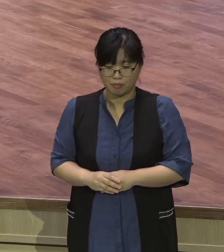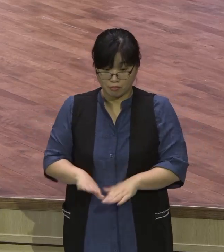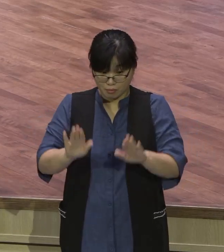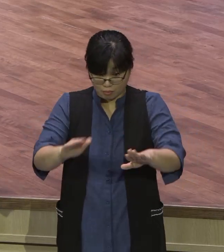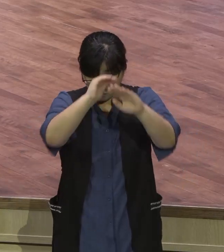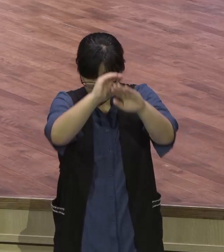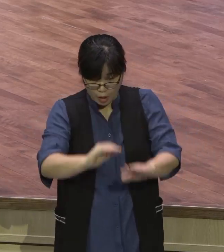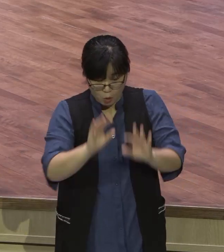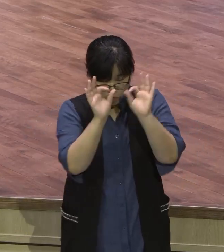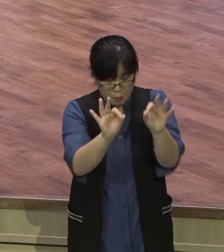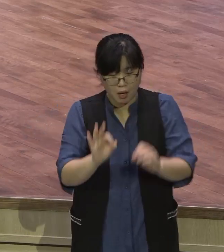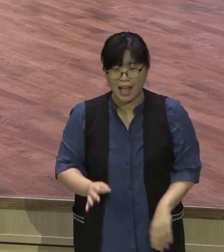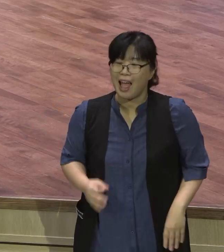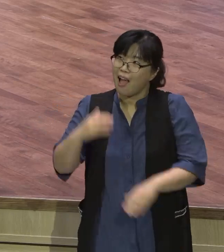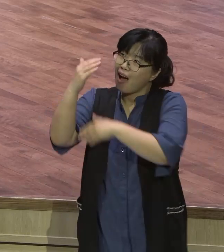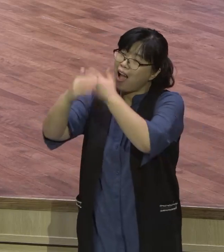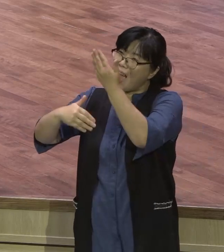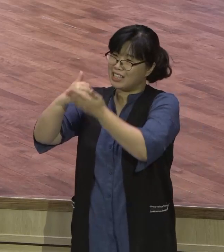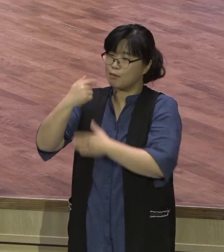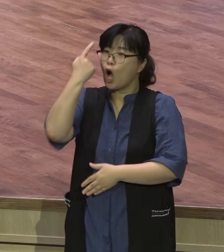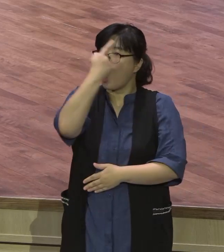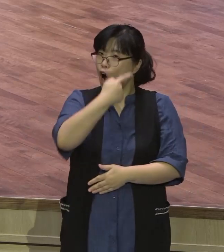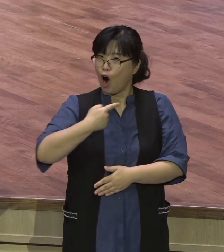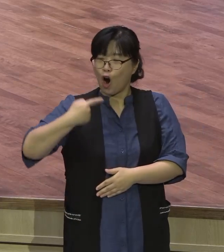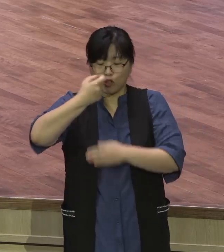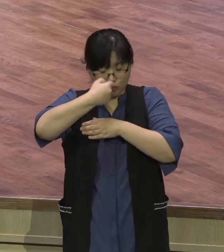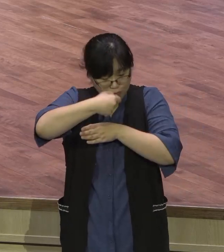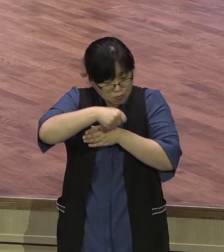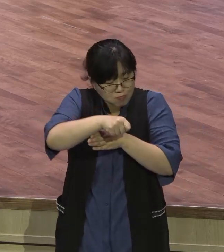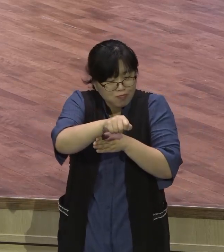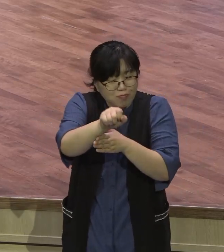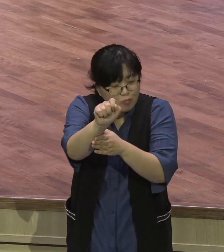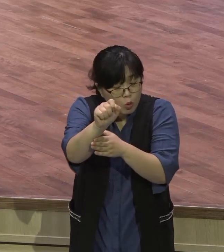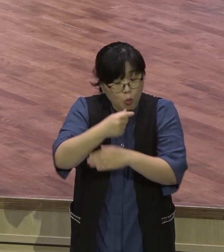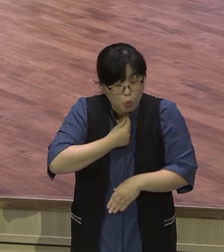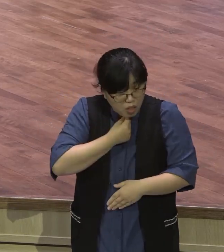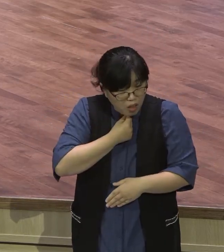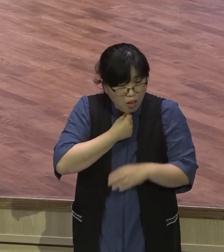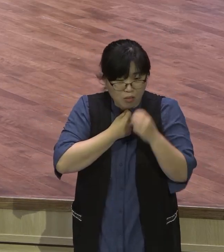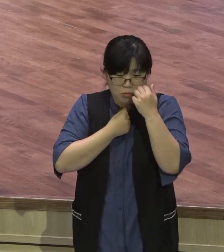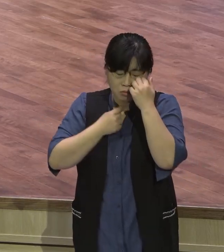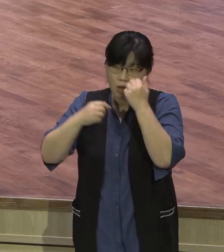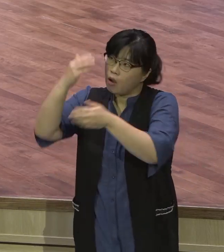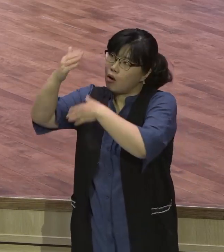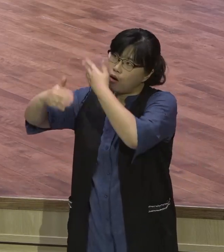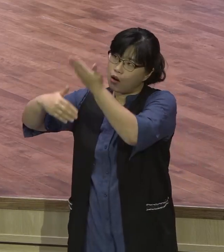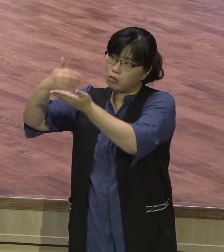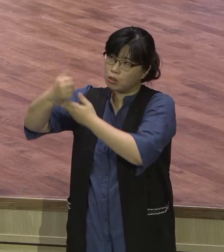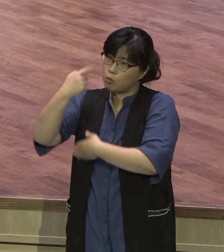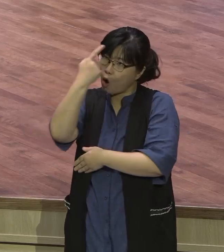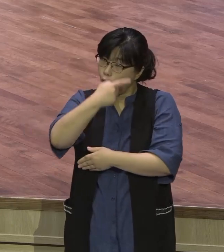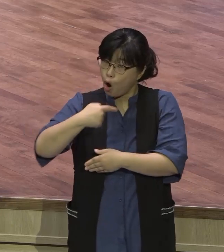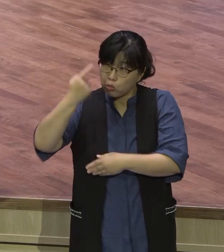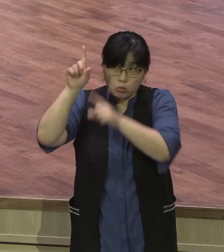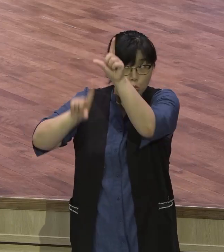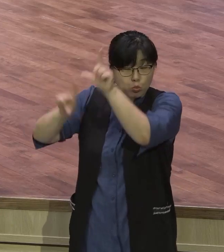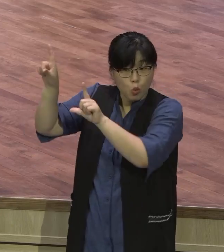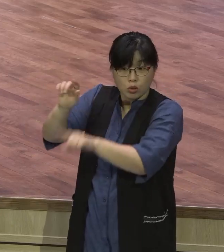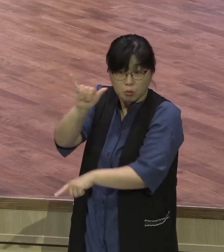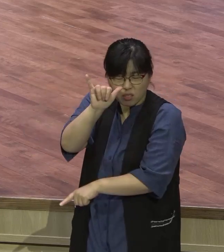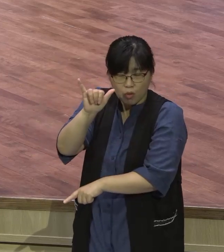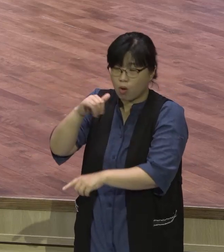우리의 이해를 돕기 위해서 하나님을 인간의 모습을 비유하시는데 하나님의 얼굴은 하나님의 시시하신 성품을 의미합니다